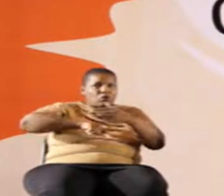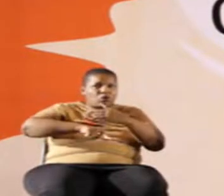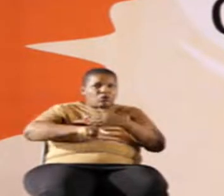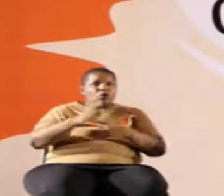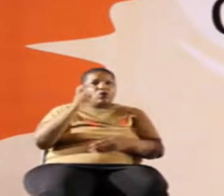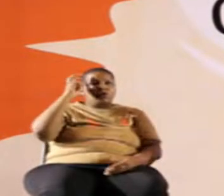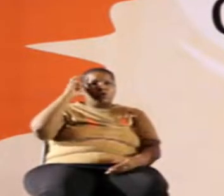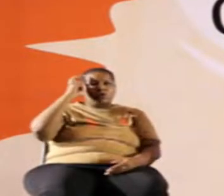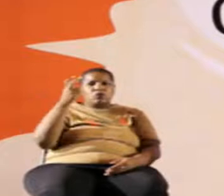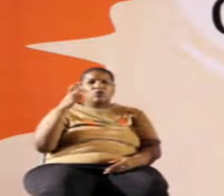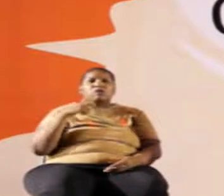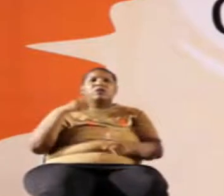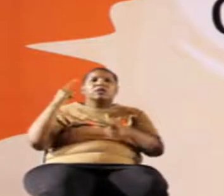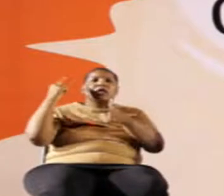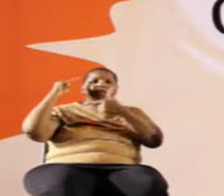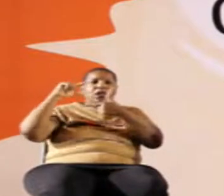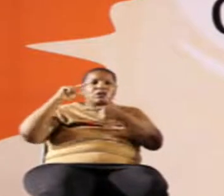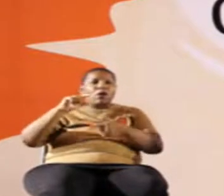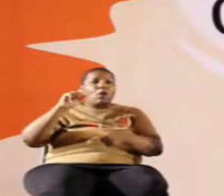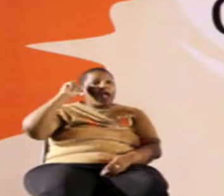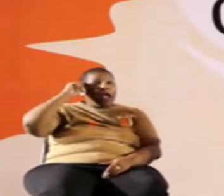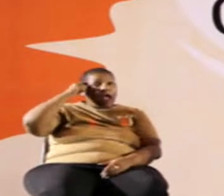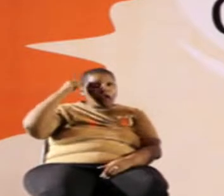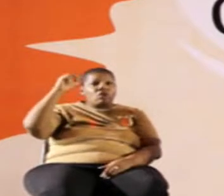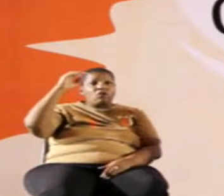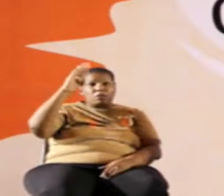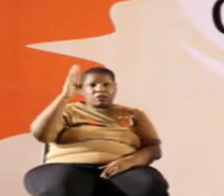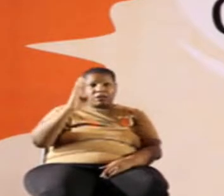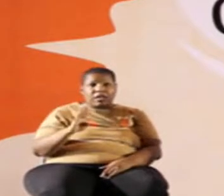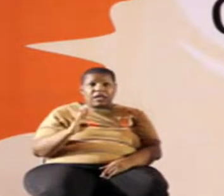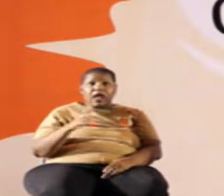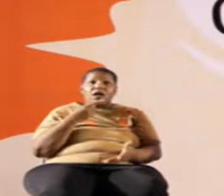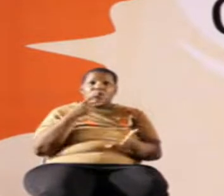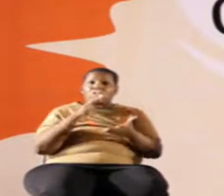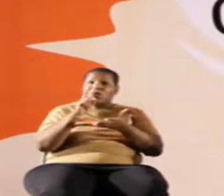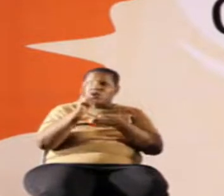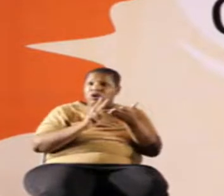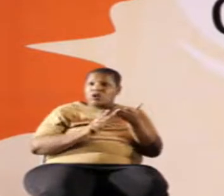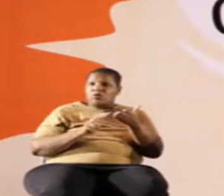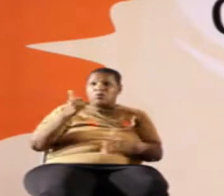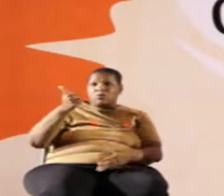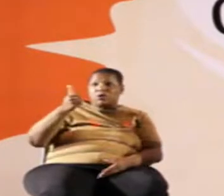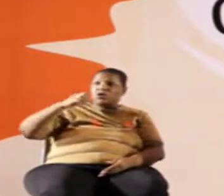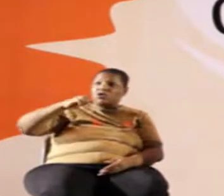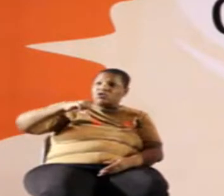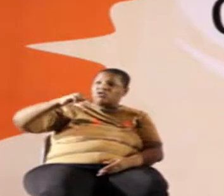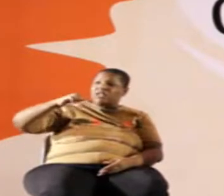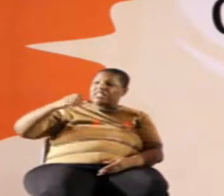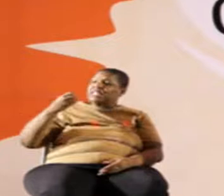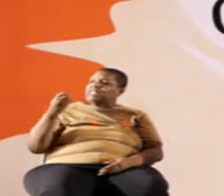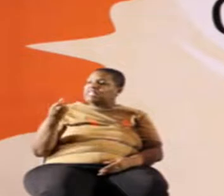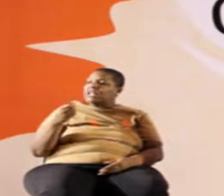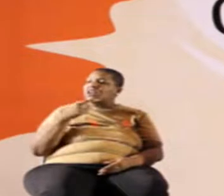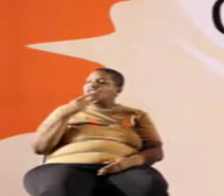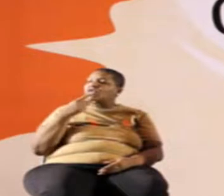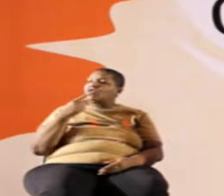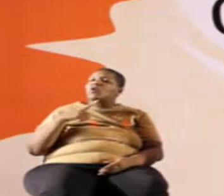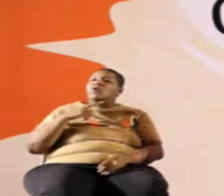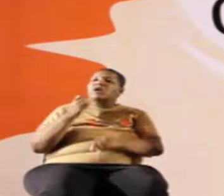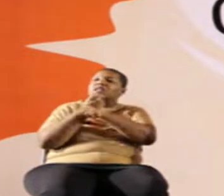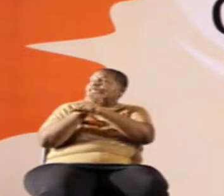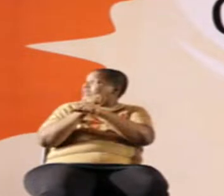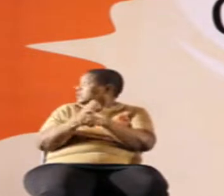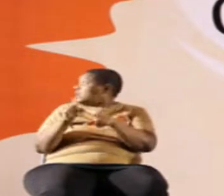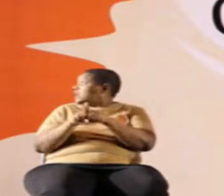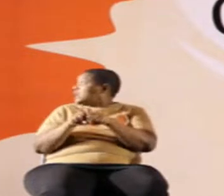culturas e das tradições afro-brasileiras, e ela disse, num livro de 1996, ela disse, a mulher negra foi, na escravidão dos primeiros